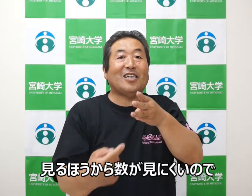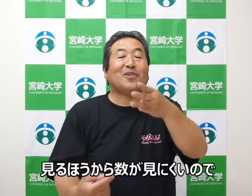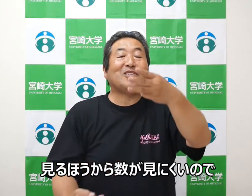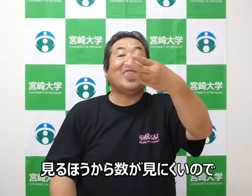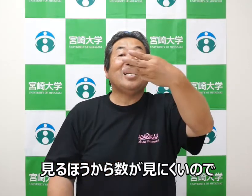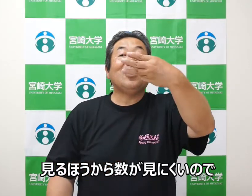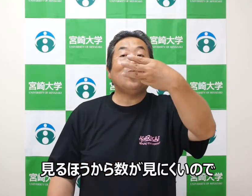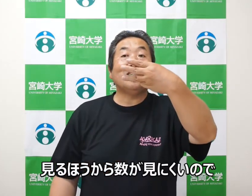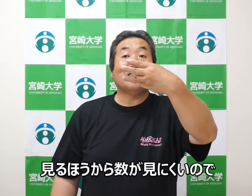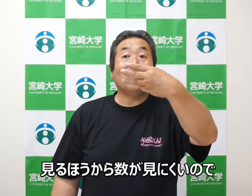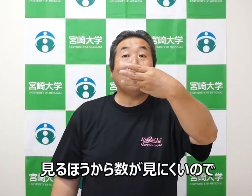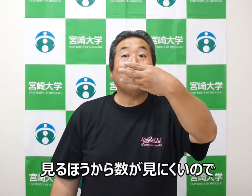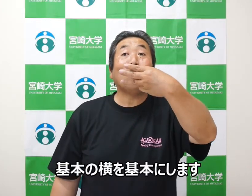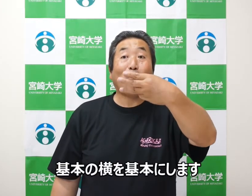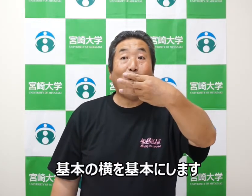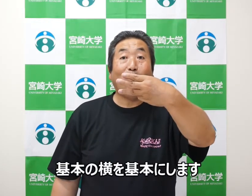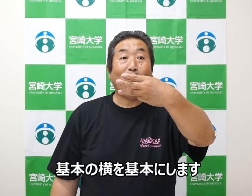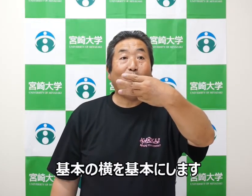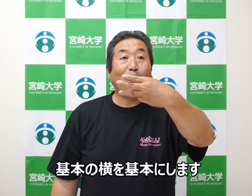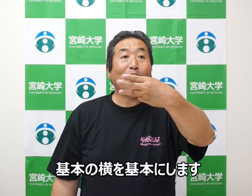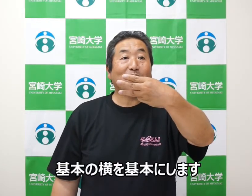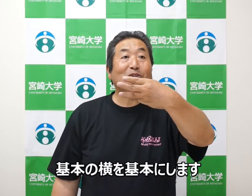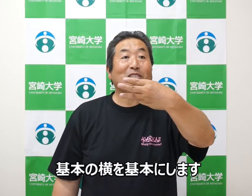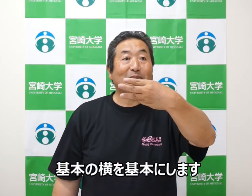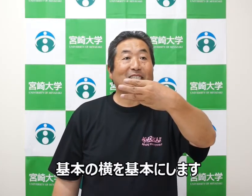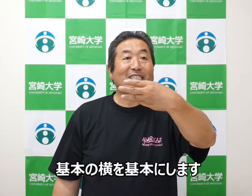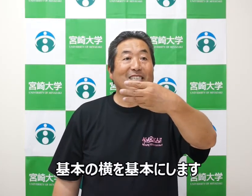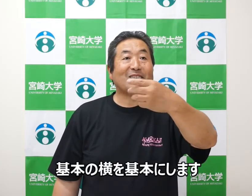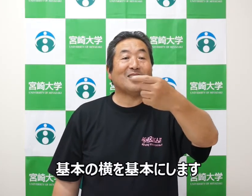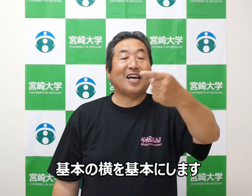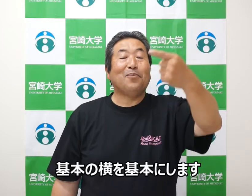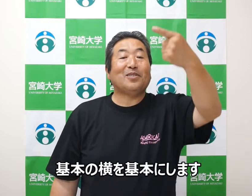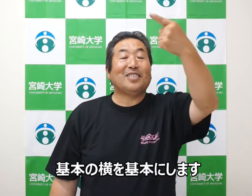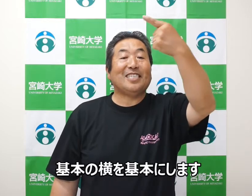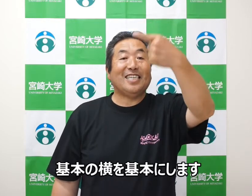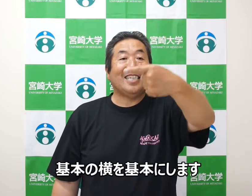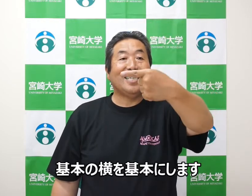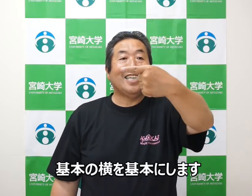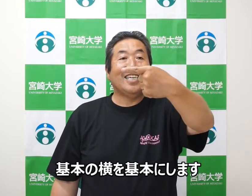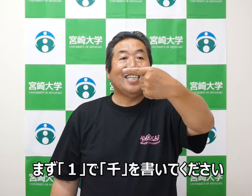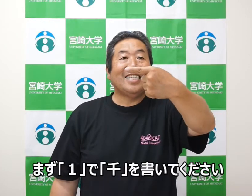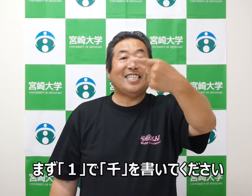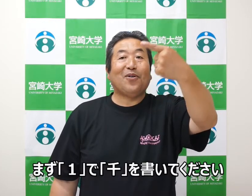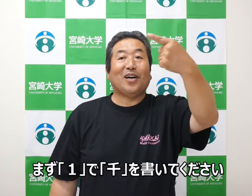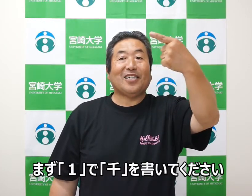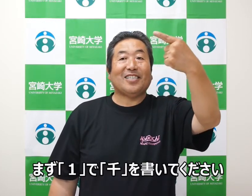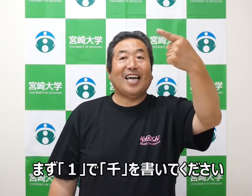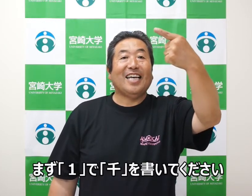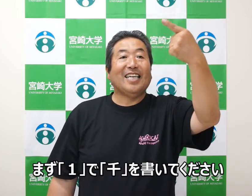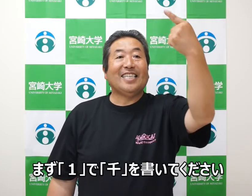ますので、基本の横を基本にします。いきますか。まず1で線を書いてください。